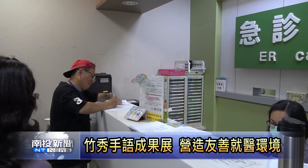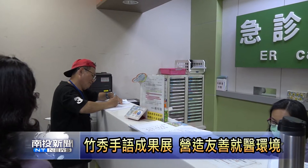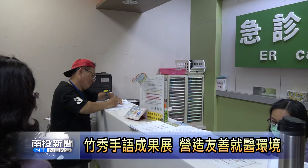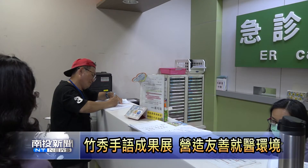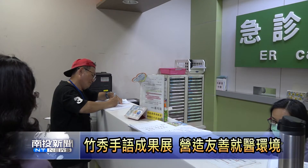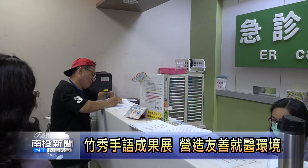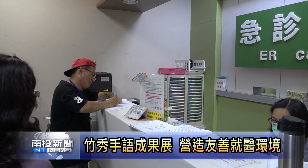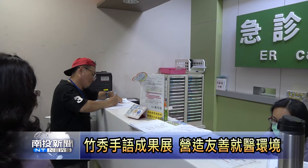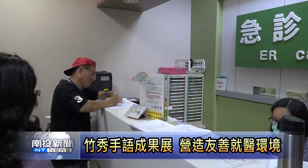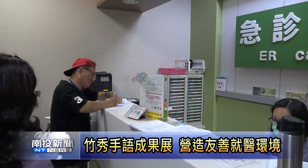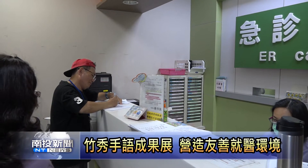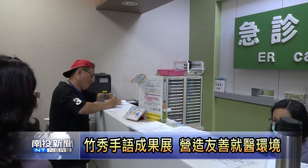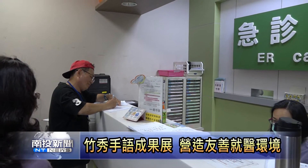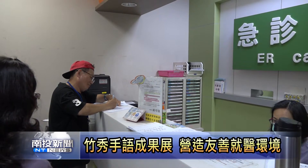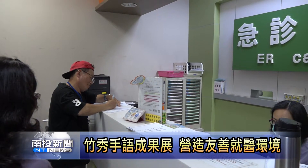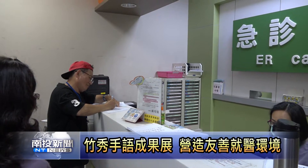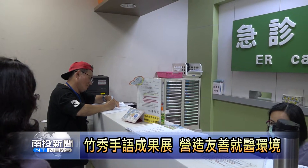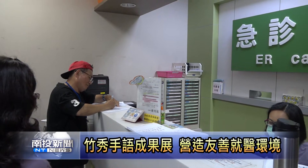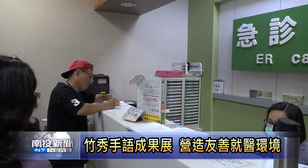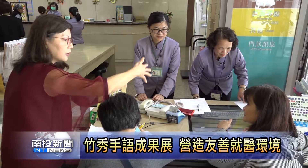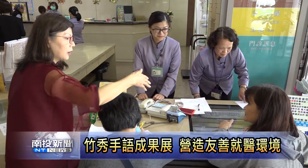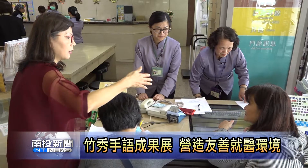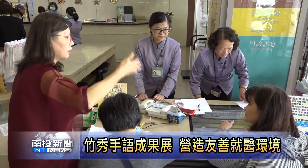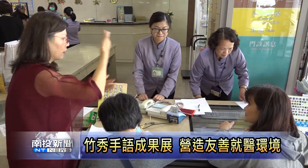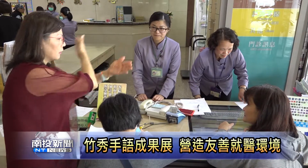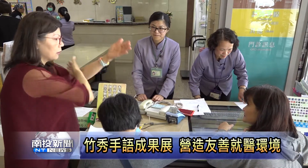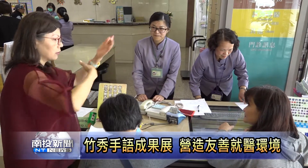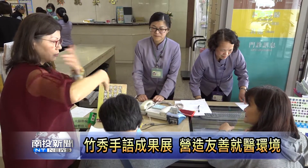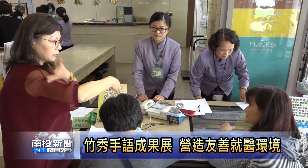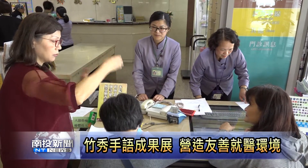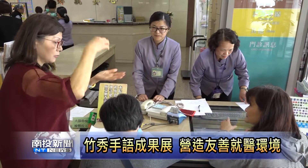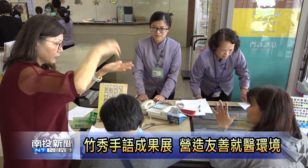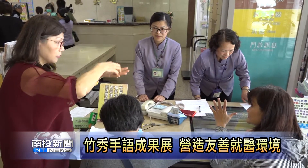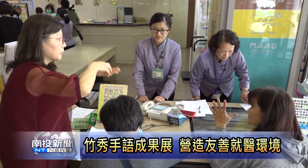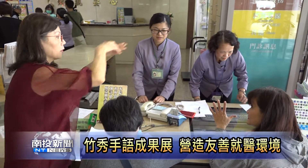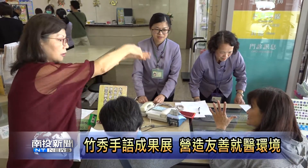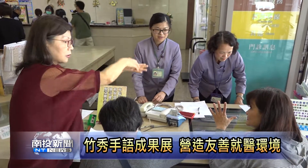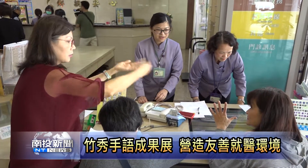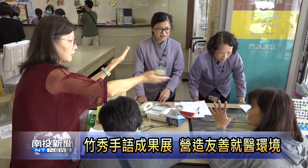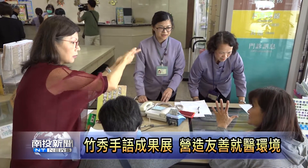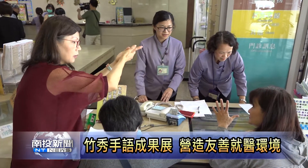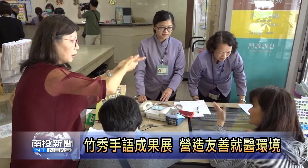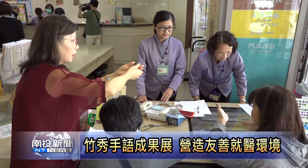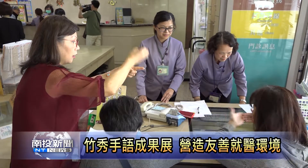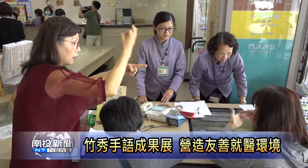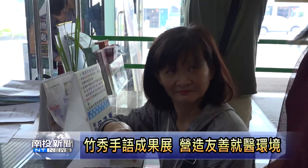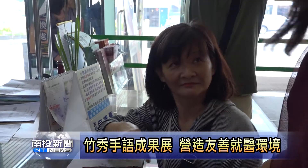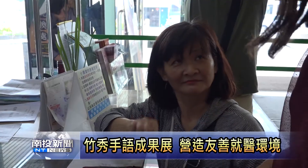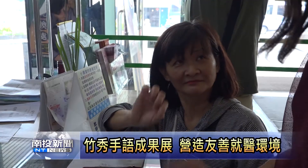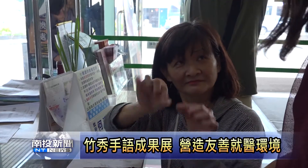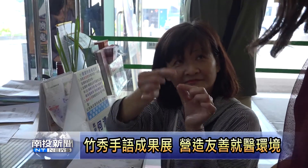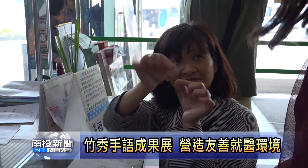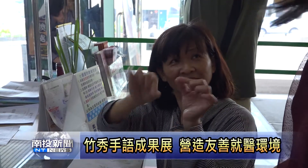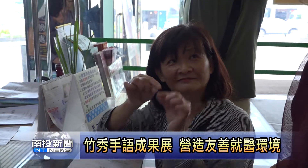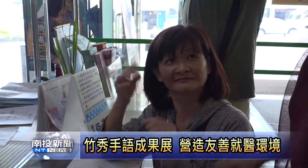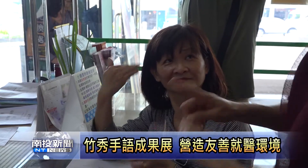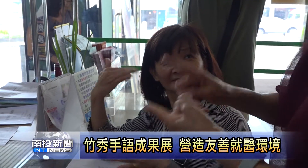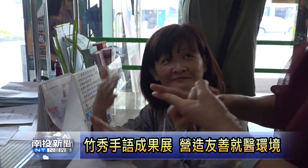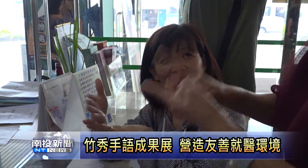医看阵的听力和医院众的领寿可以在到完生的照顾批评白人的企业因为讨论不好造成顺利